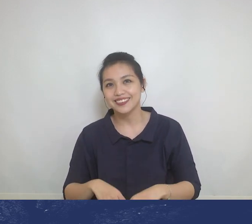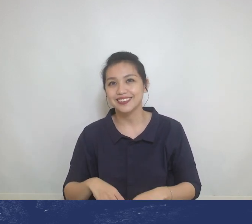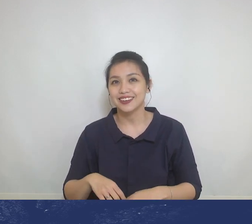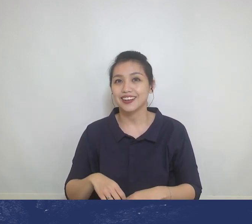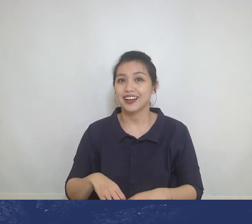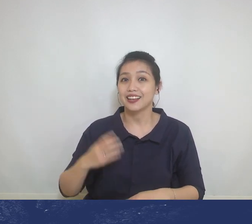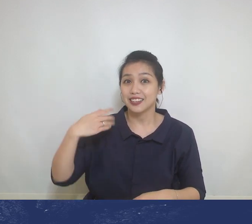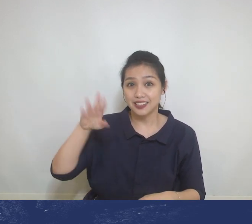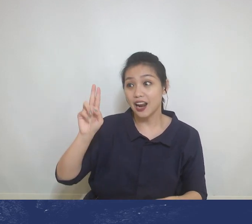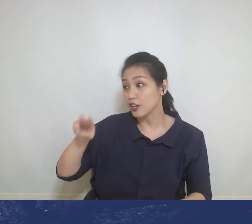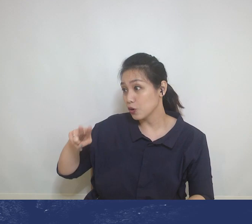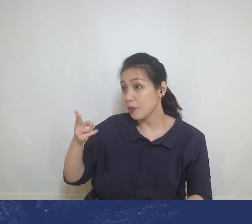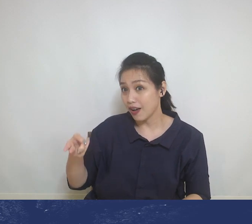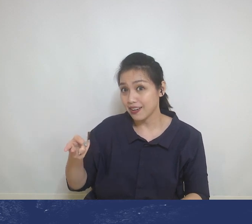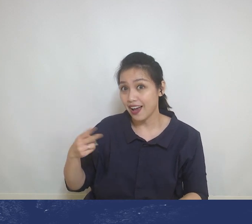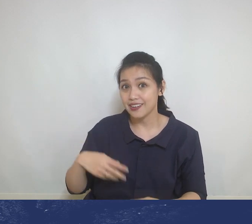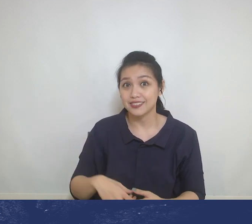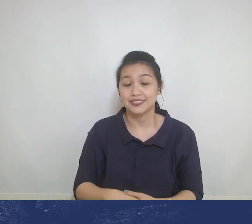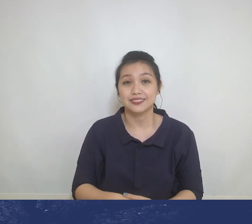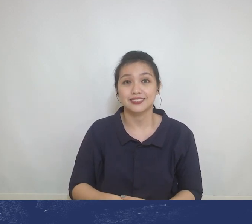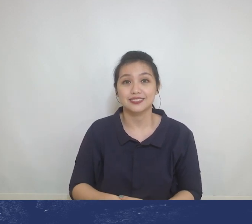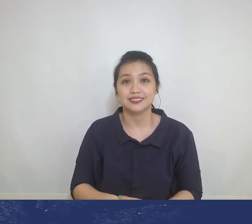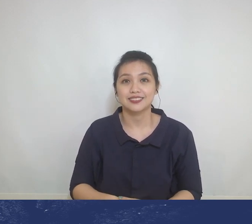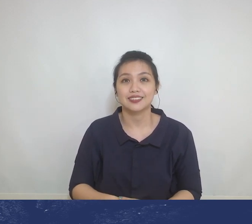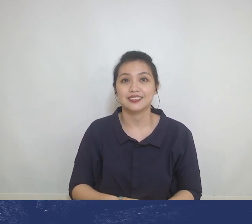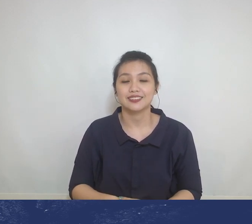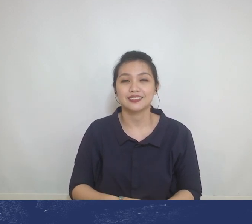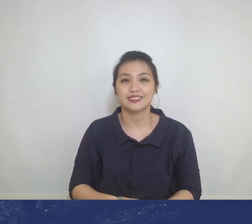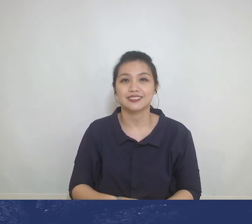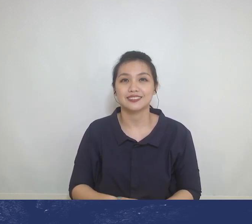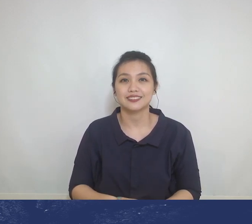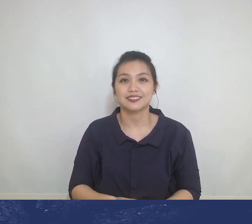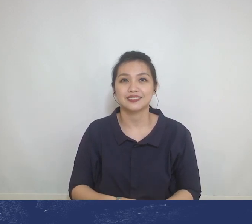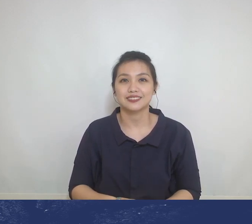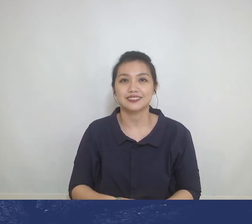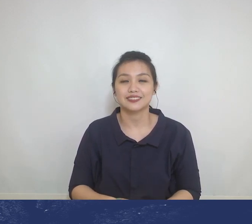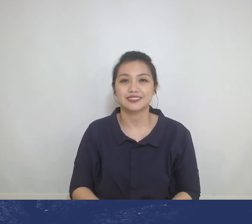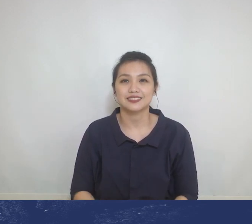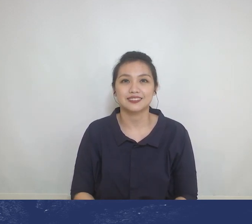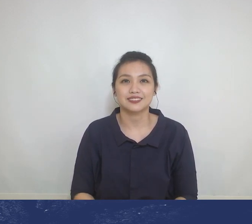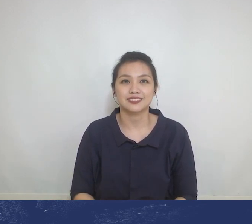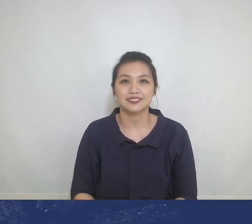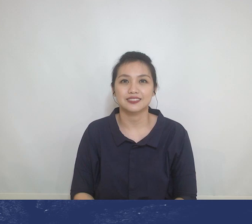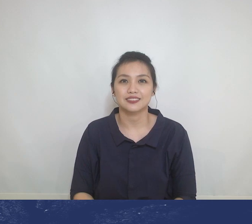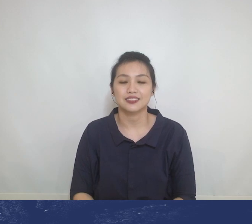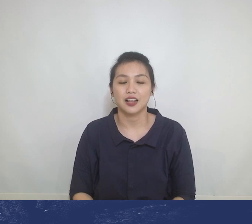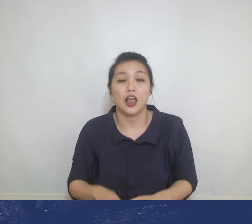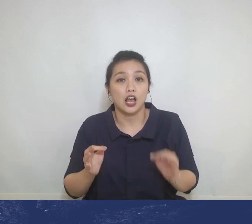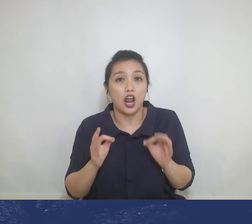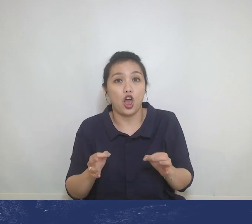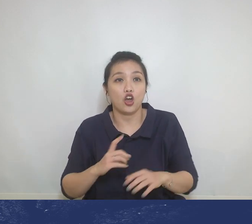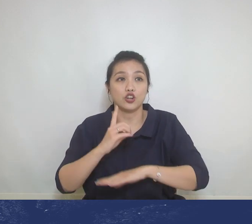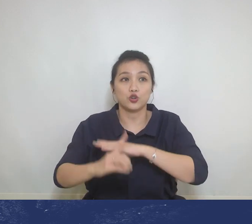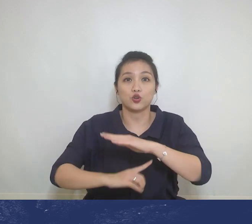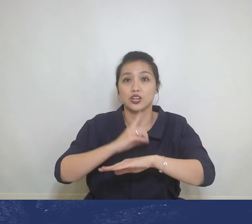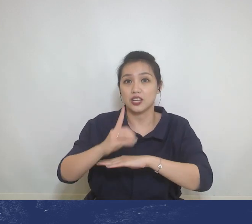kemudian, setelah dia bertemu dengan Tuhan, dia dibikin terplecok. Yang terjadi, di mana-mana orang kalau terplecok, ini